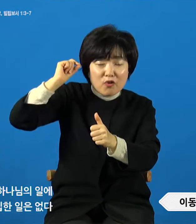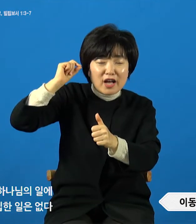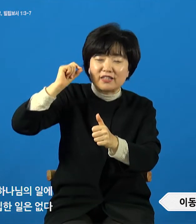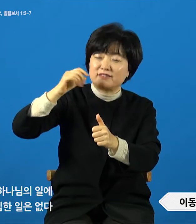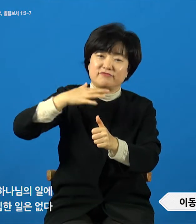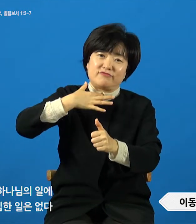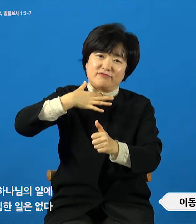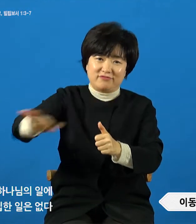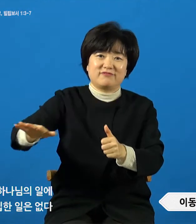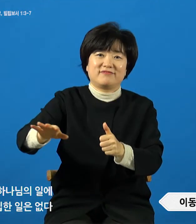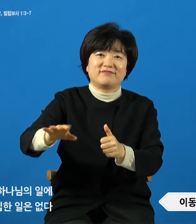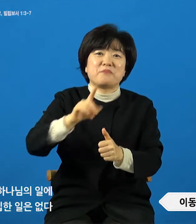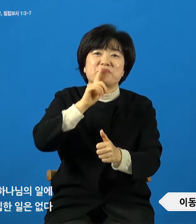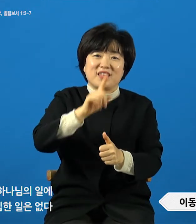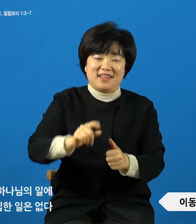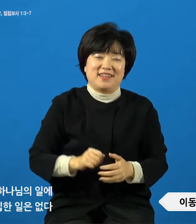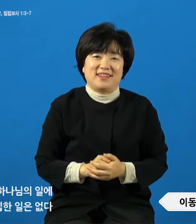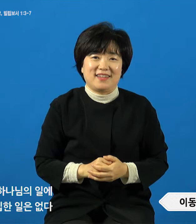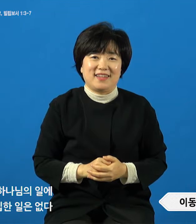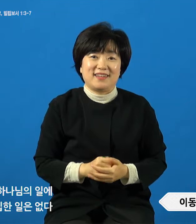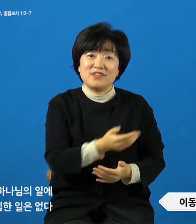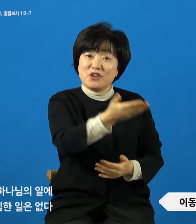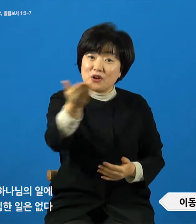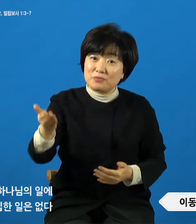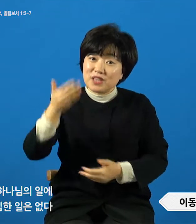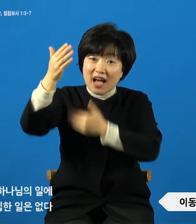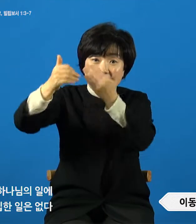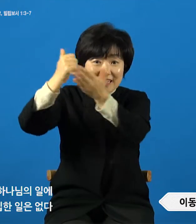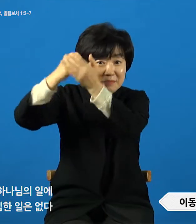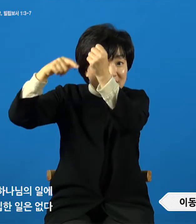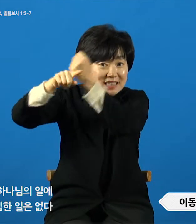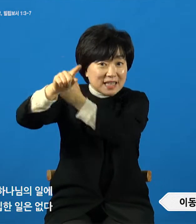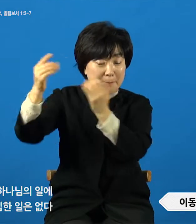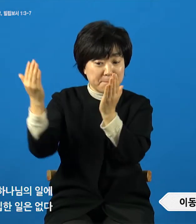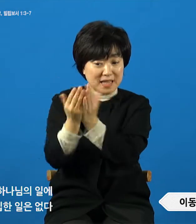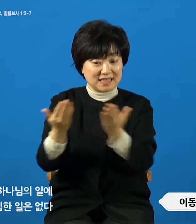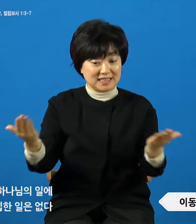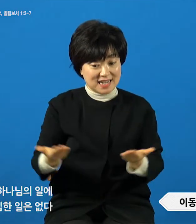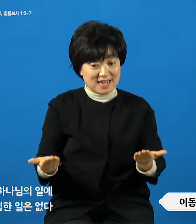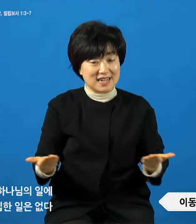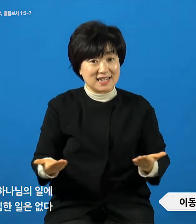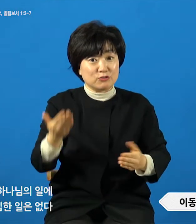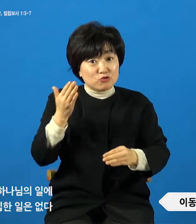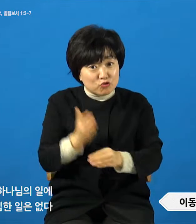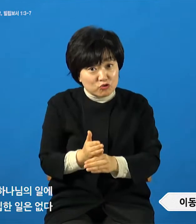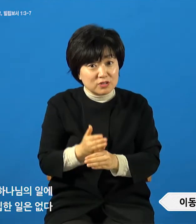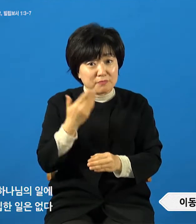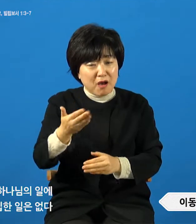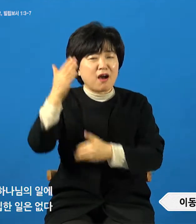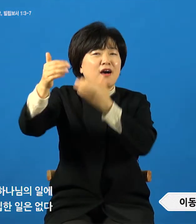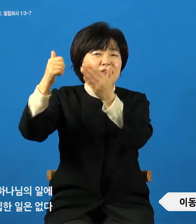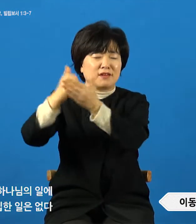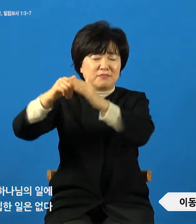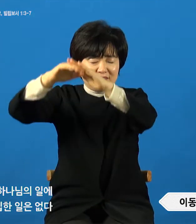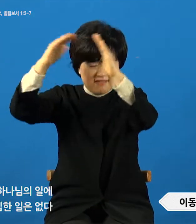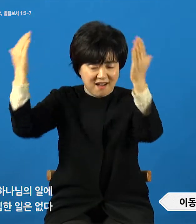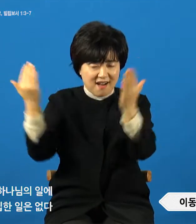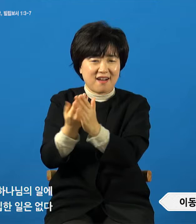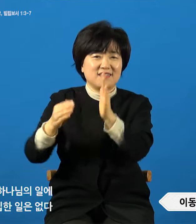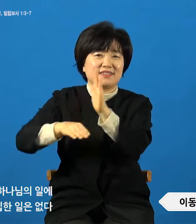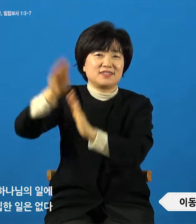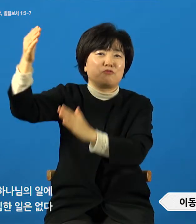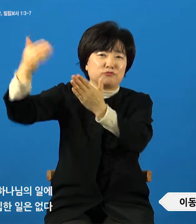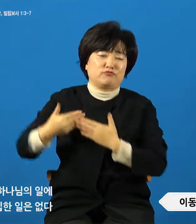없다. 여러분과 제가 하는 일이 하나님의 뜻에 맞는 일이라면 하나님이 주신다는 거예요. 믿으십니까? 그분은